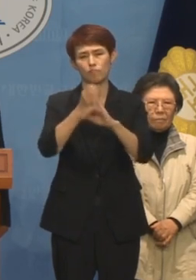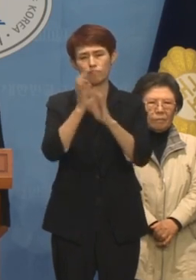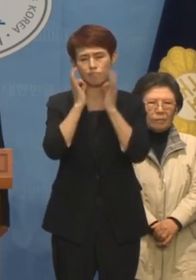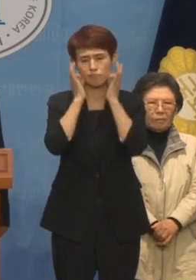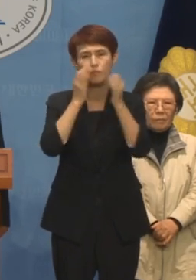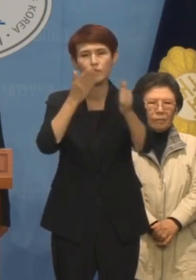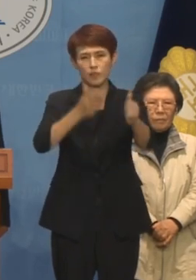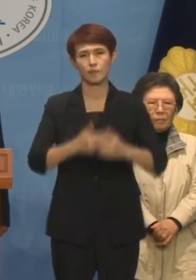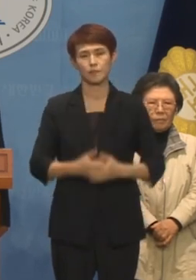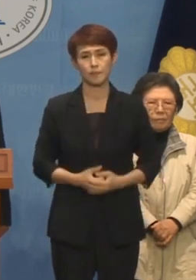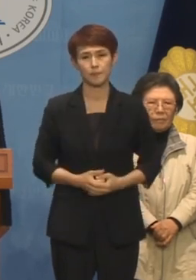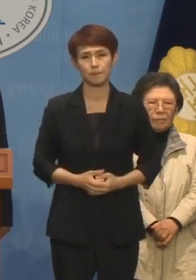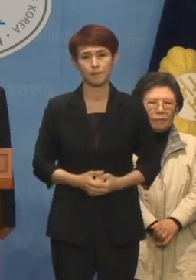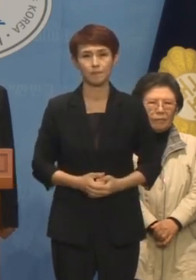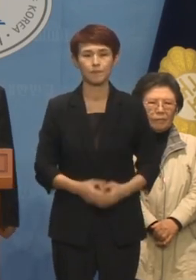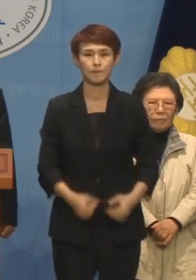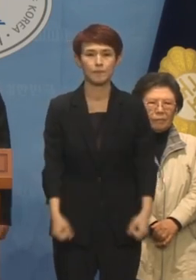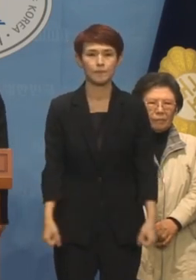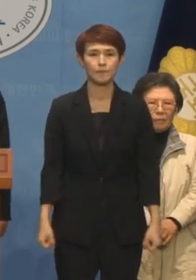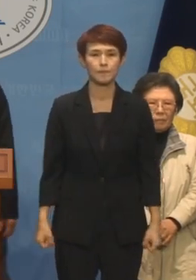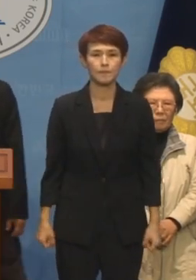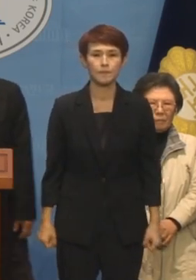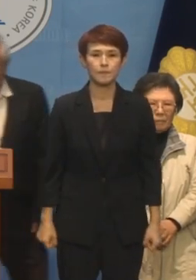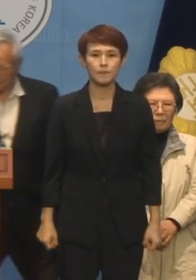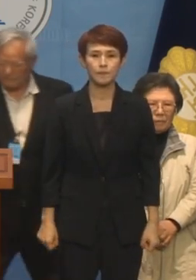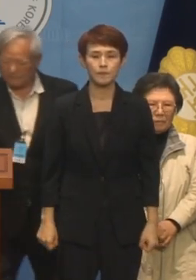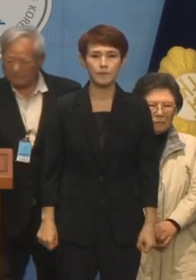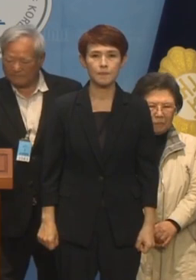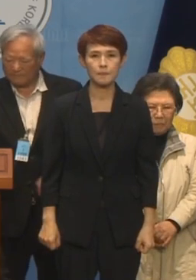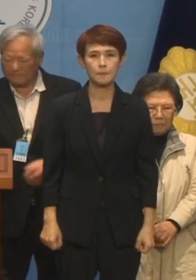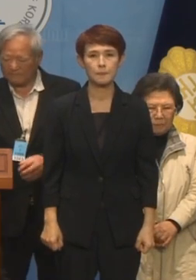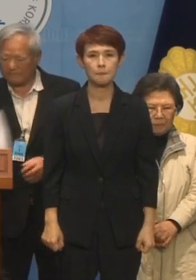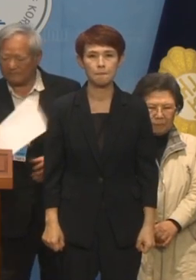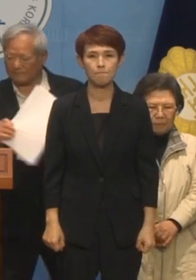간절히 부탁합니다. 여러분 감사합니다.